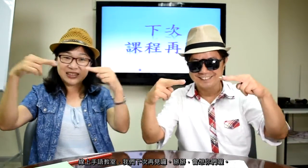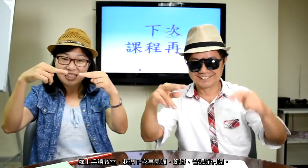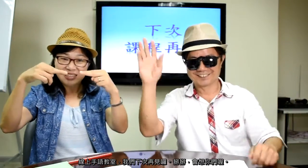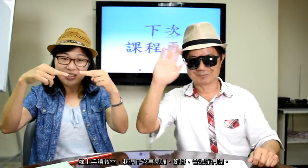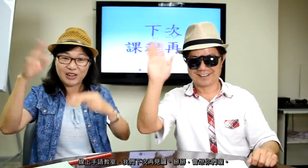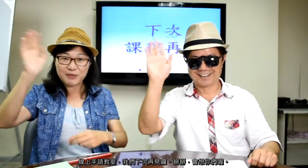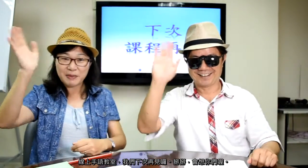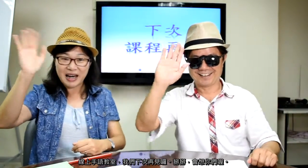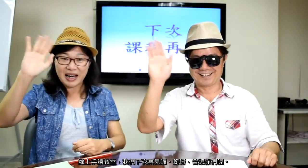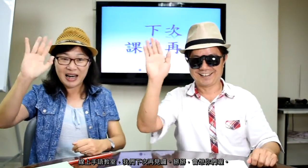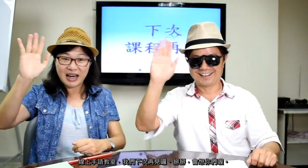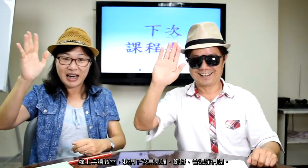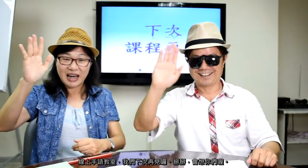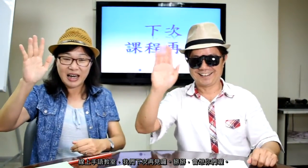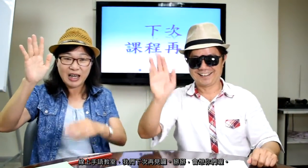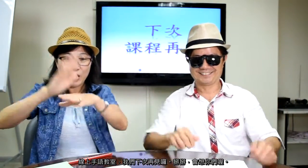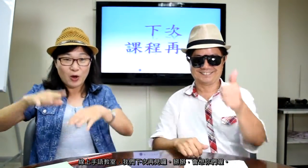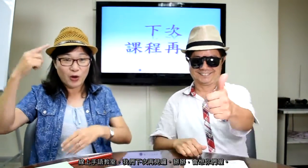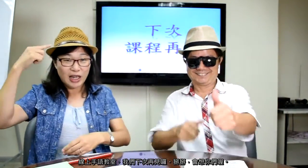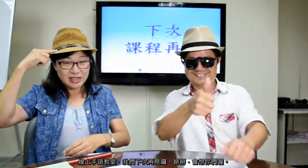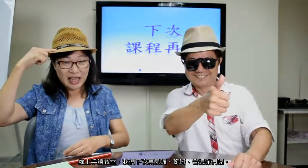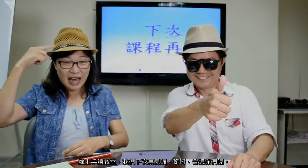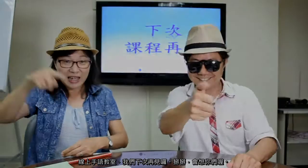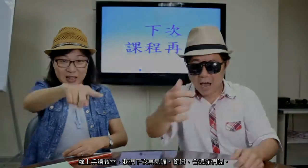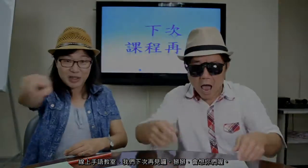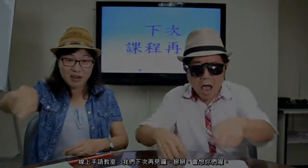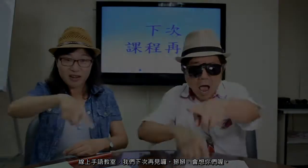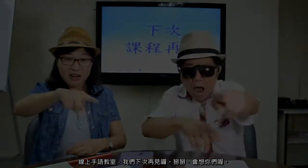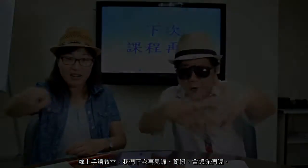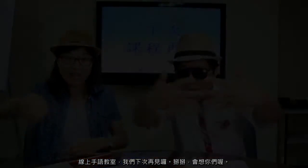再见咯，拜拜，会想你们哦。